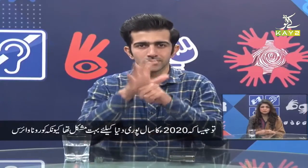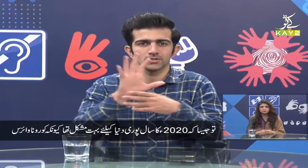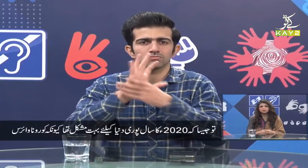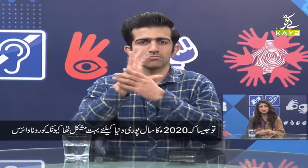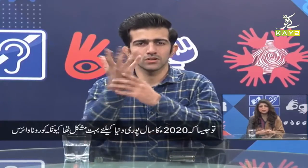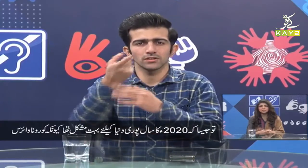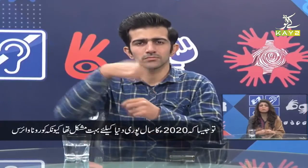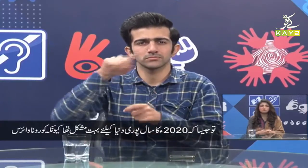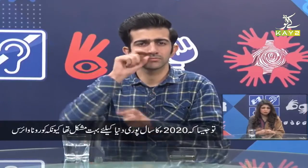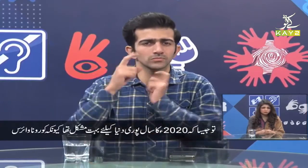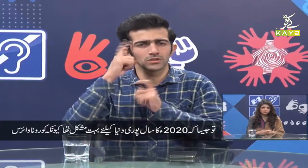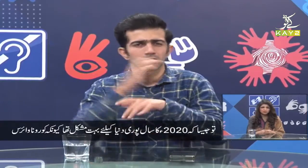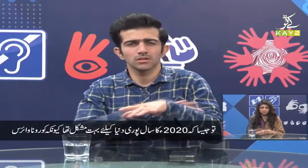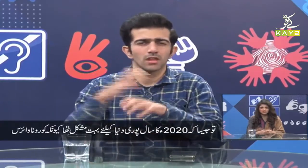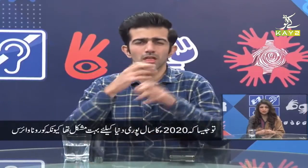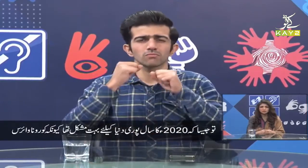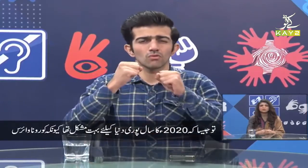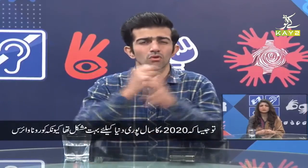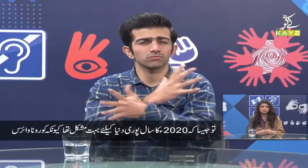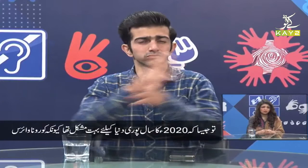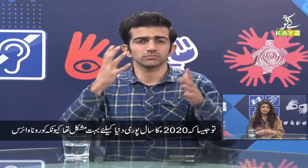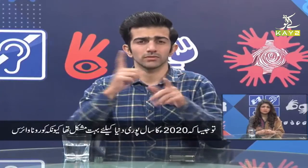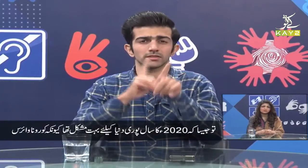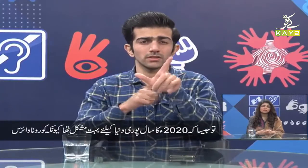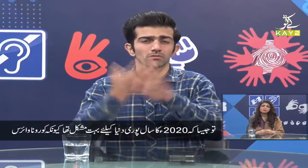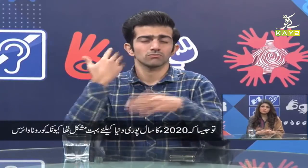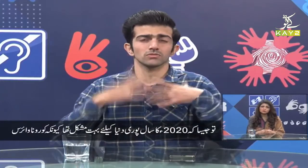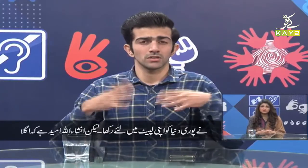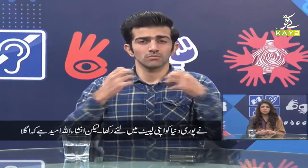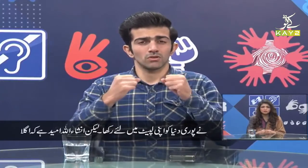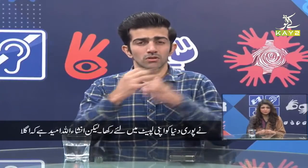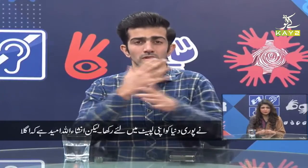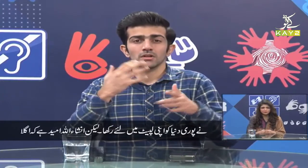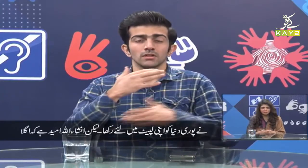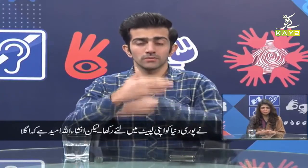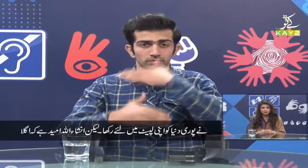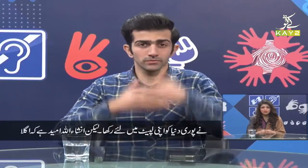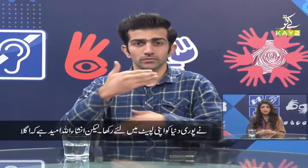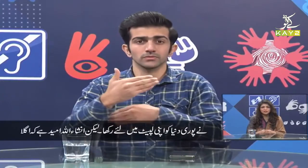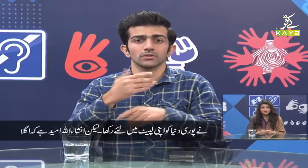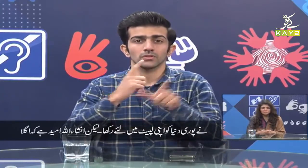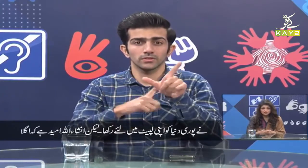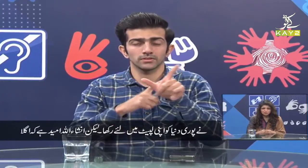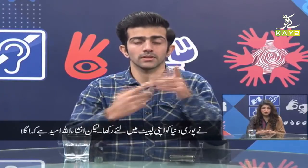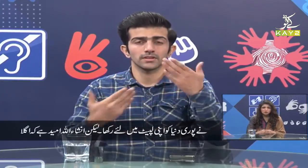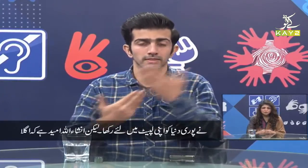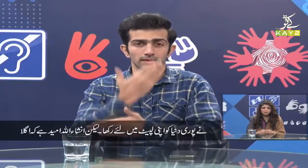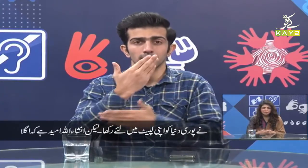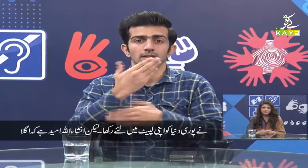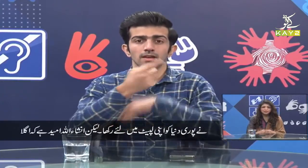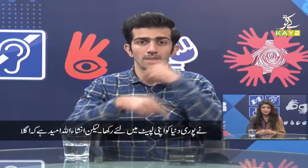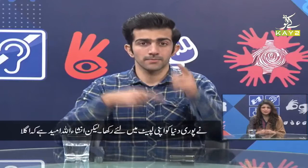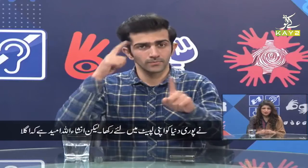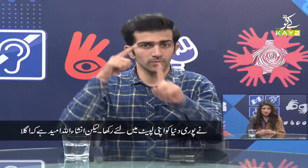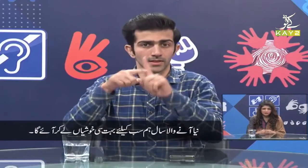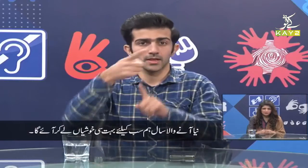लिए, पूरी दुनिया के लिए बहुत मुश्किल तरीन था क्योंकि कोरोना वायरस ने पूरी दुनिया को लपेट रखा था। लेकिन इंशाल्लाह उम्मीद है